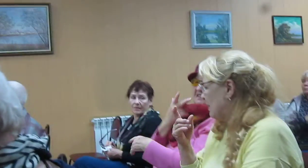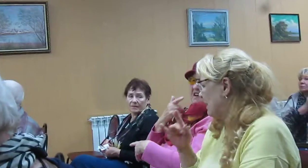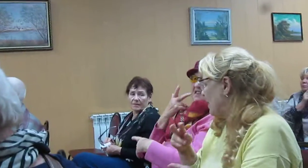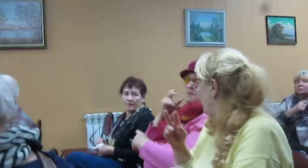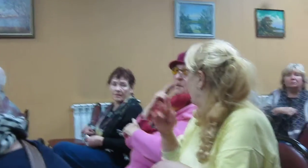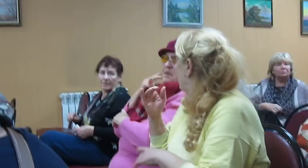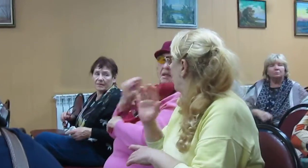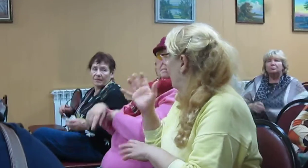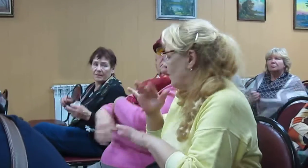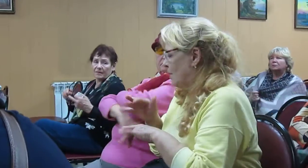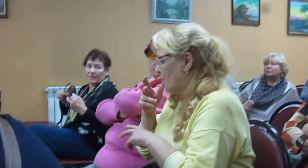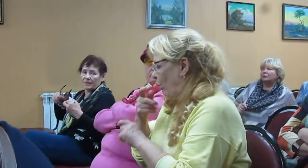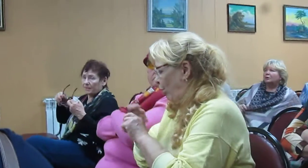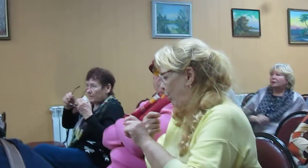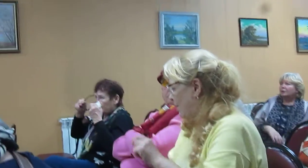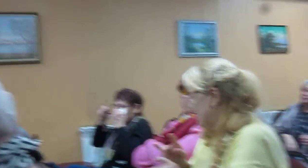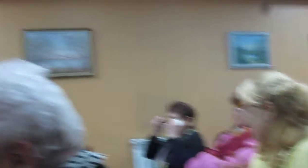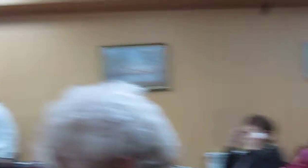А что болеть?